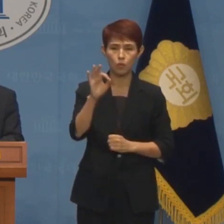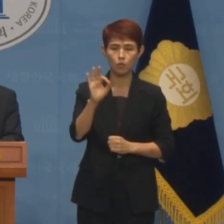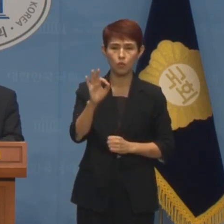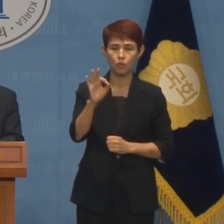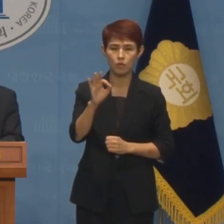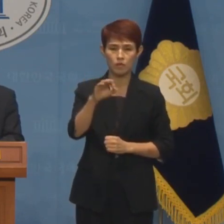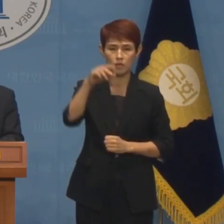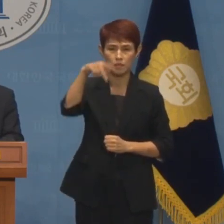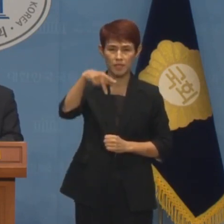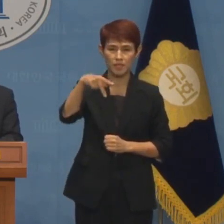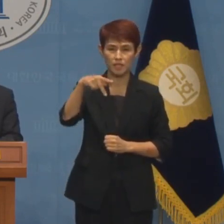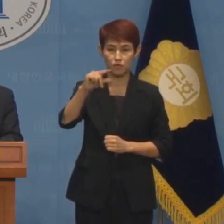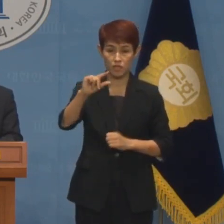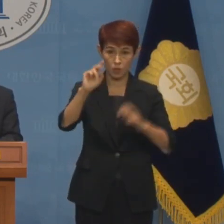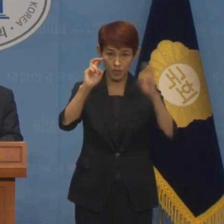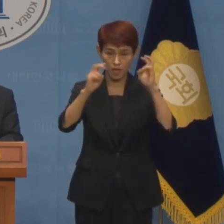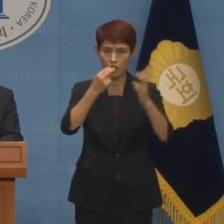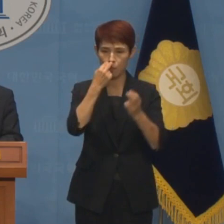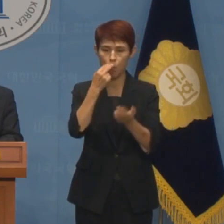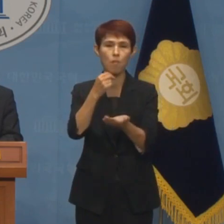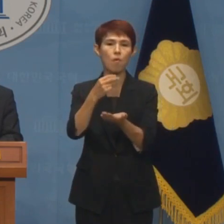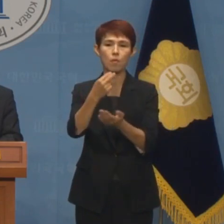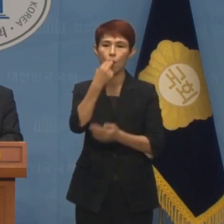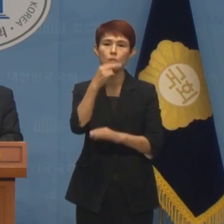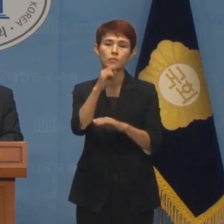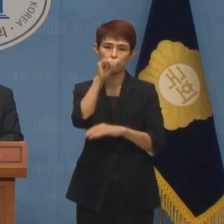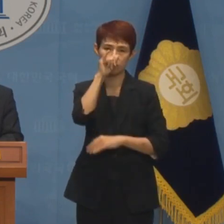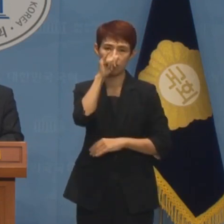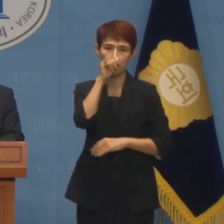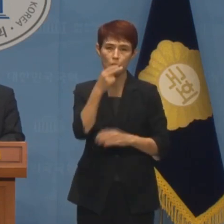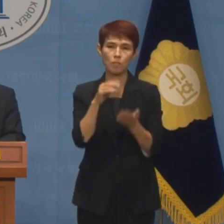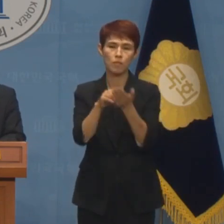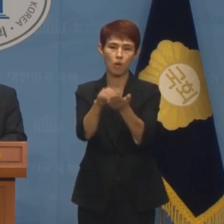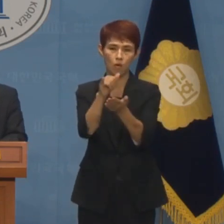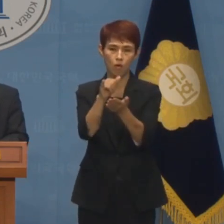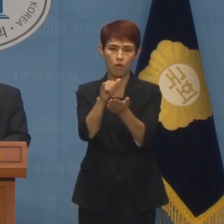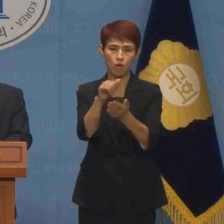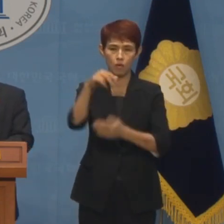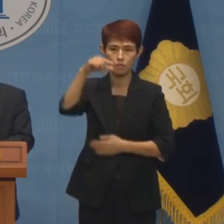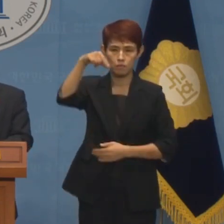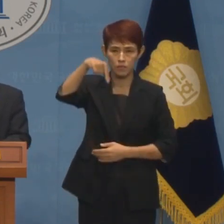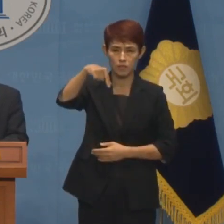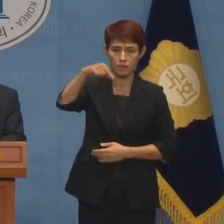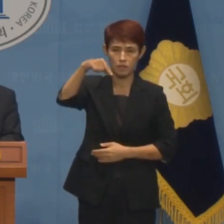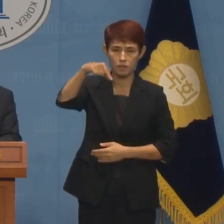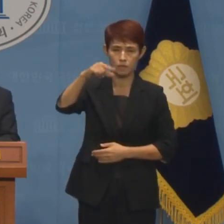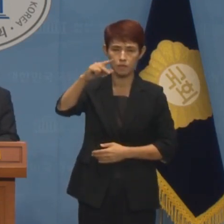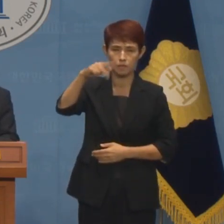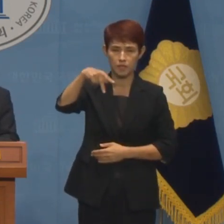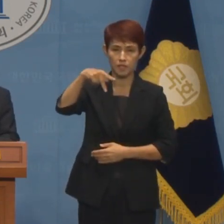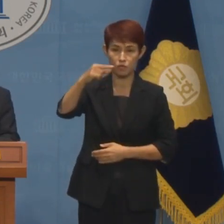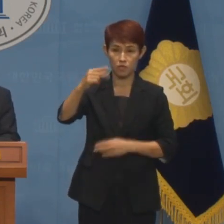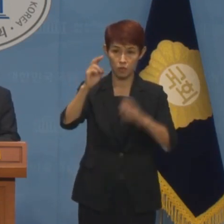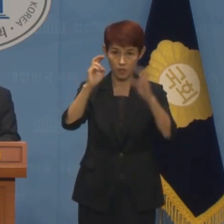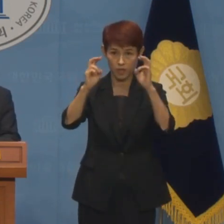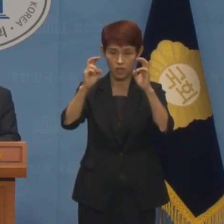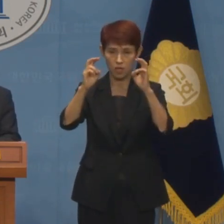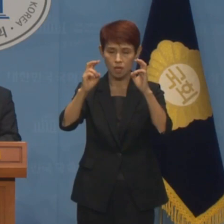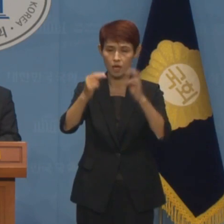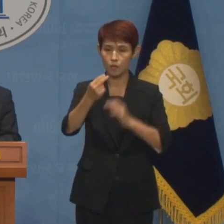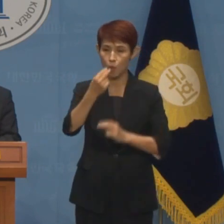결제 대행사 피지사가 보험을 들어놓습니다. 그러니까 피지사가 환불을 해주더라도 100%